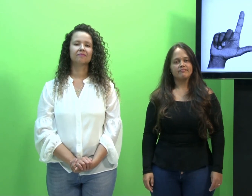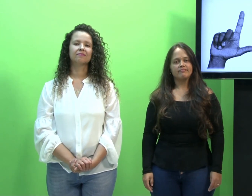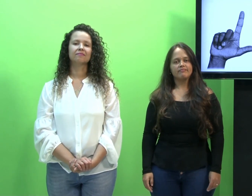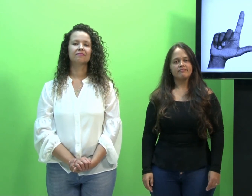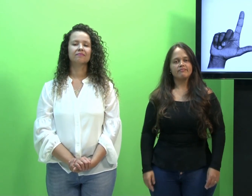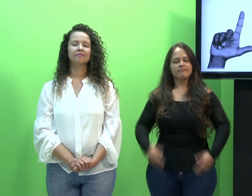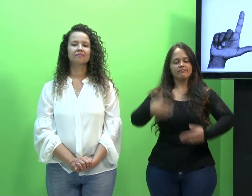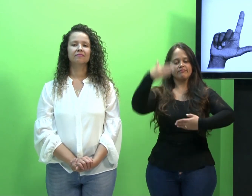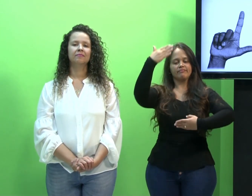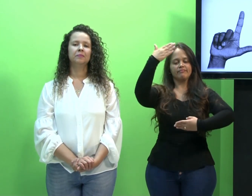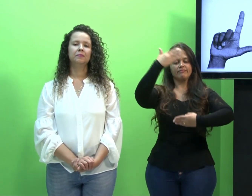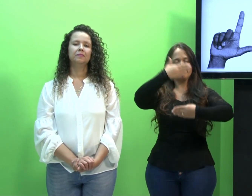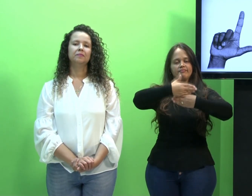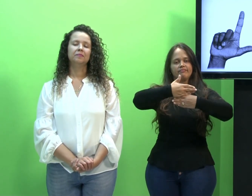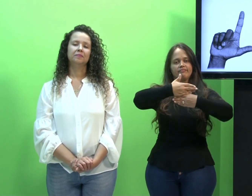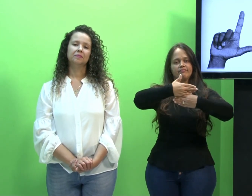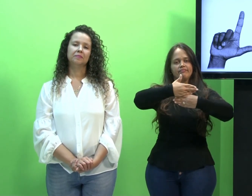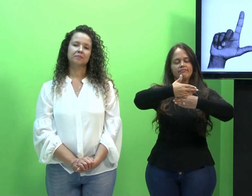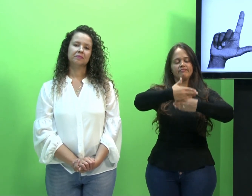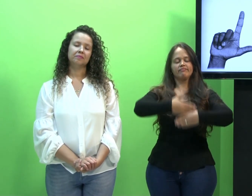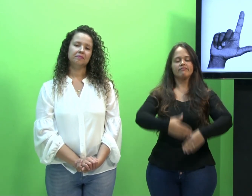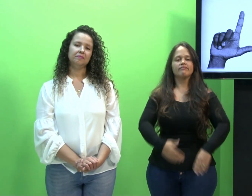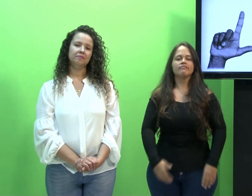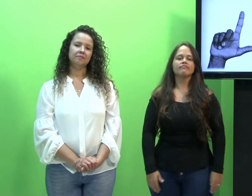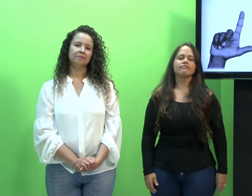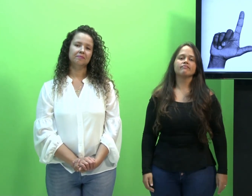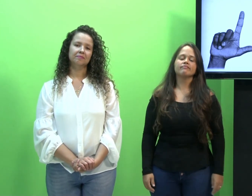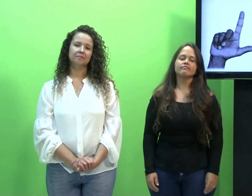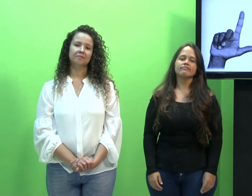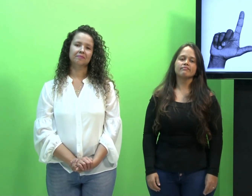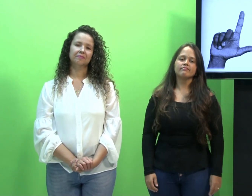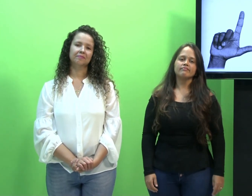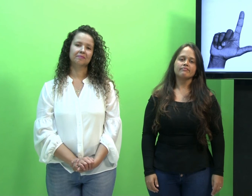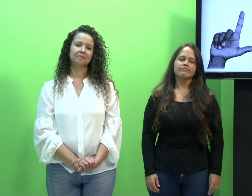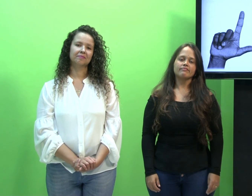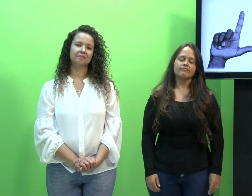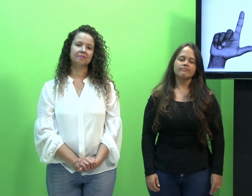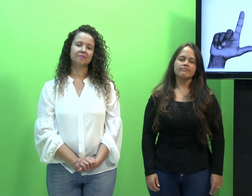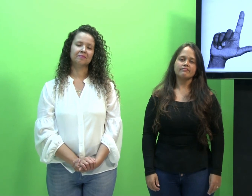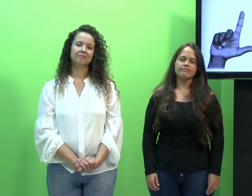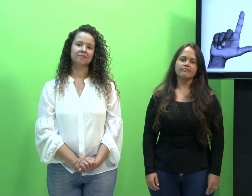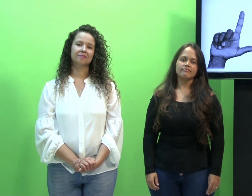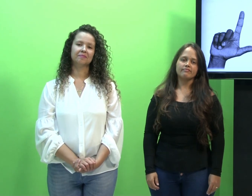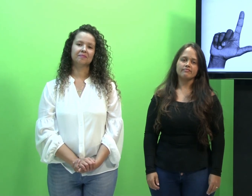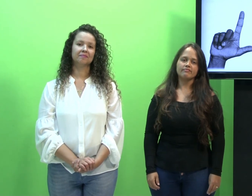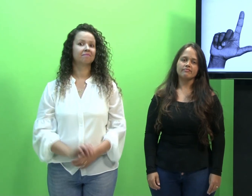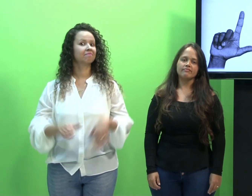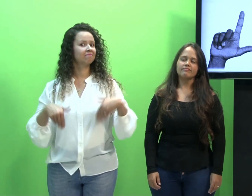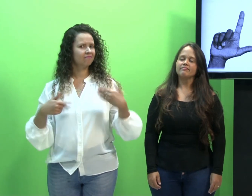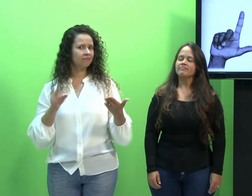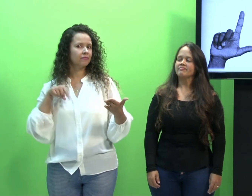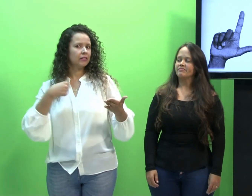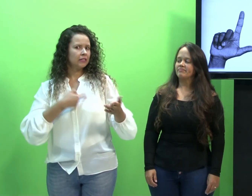Cortar com guilhotina. Podemos notar